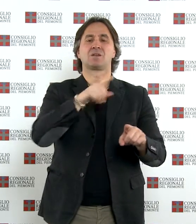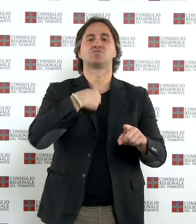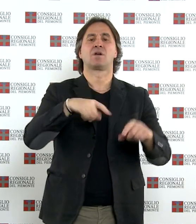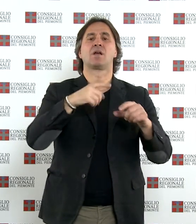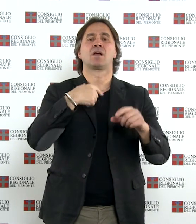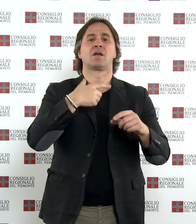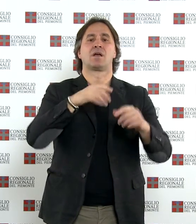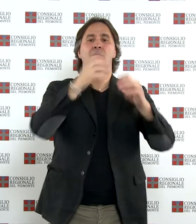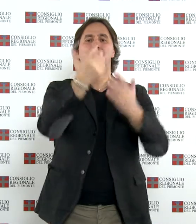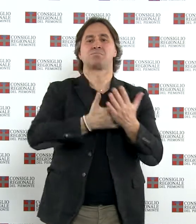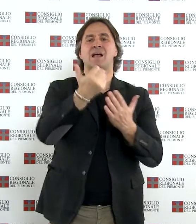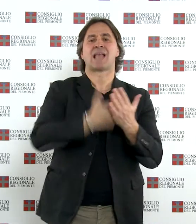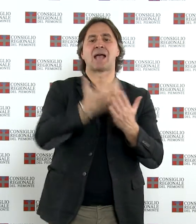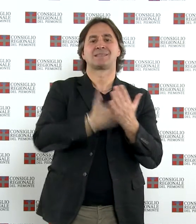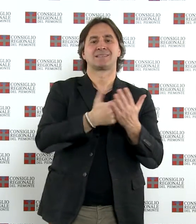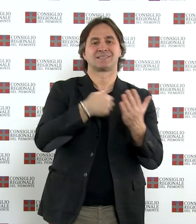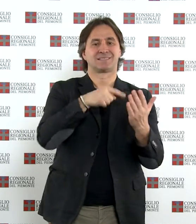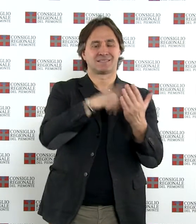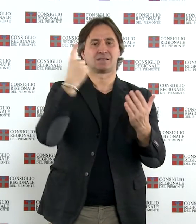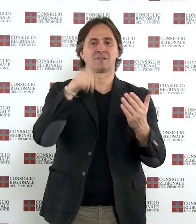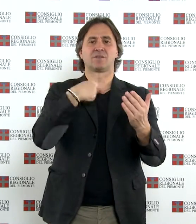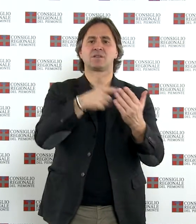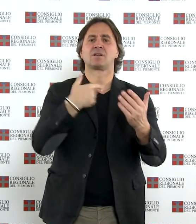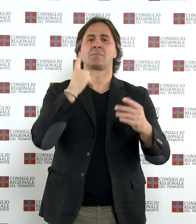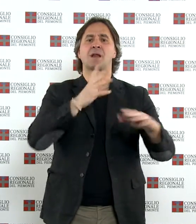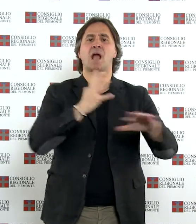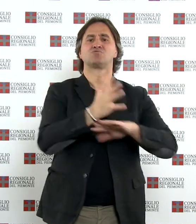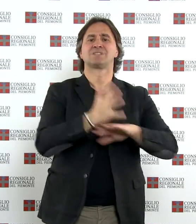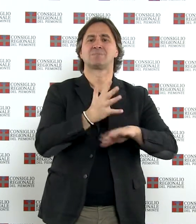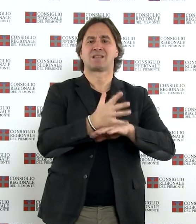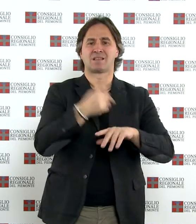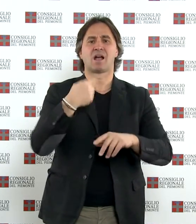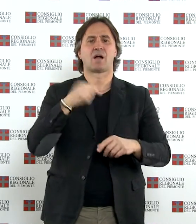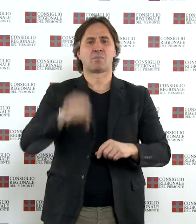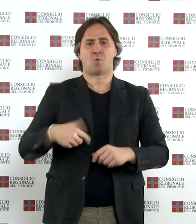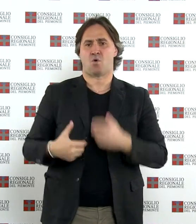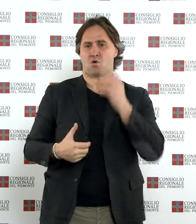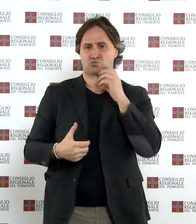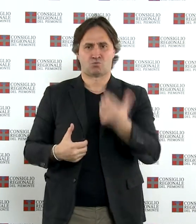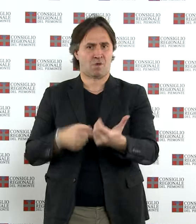Consiglio regionale, che consente una migliore accessibilità anche da dispositivi mobili.